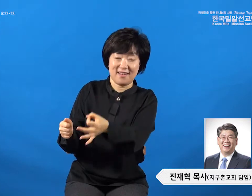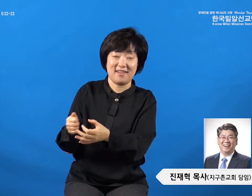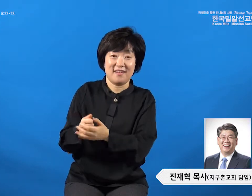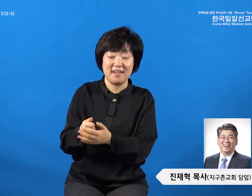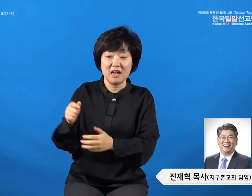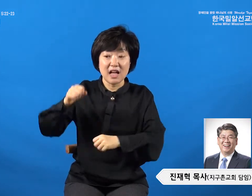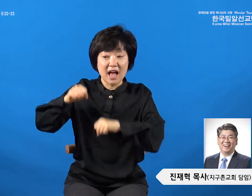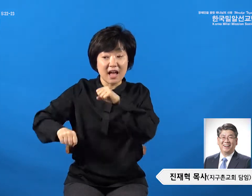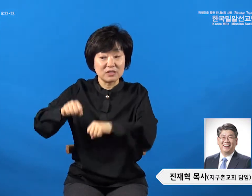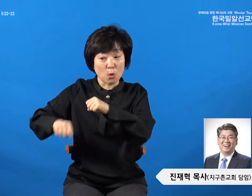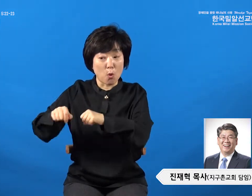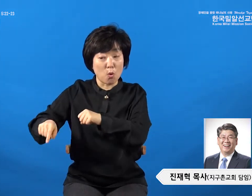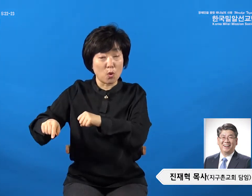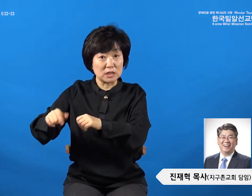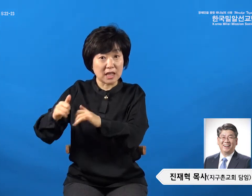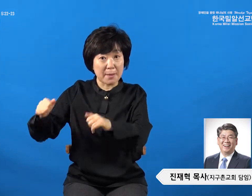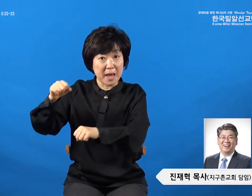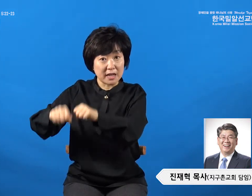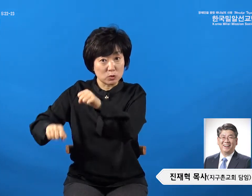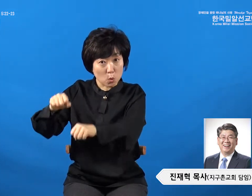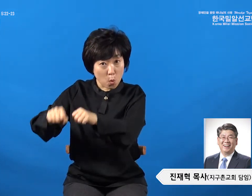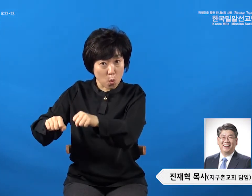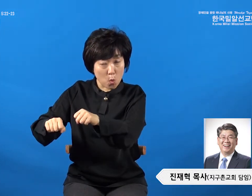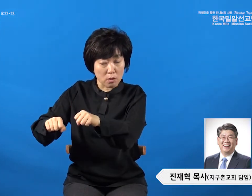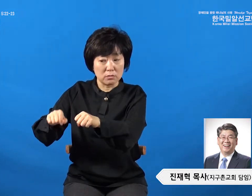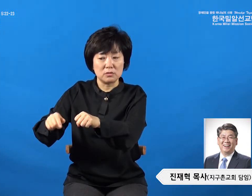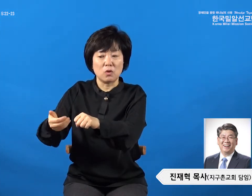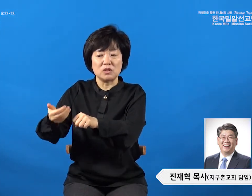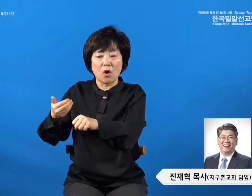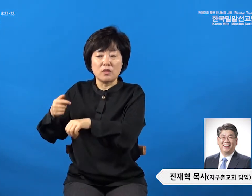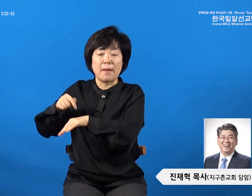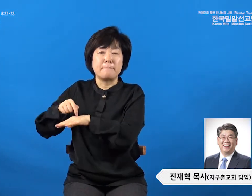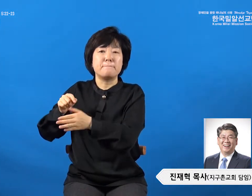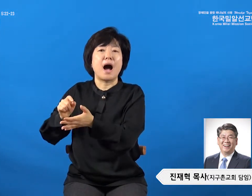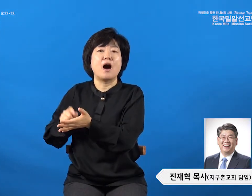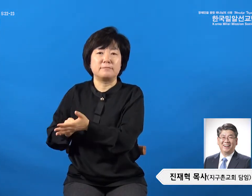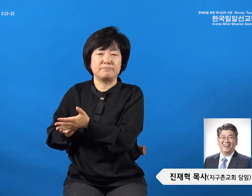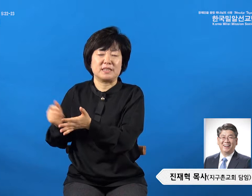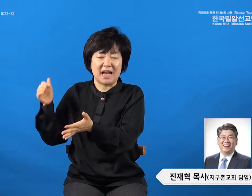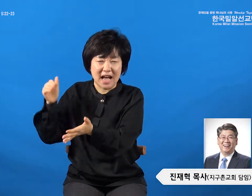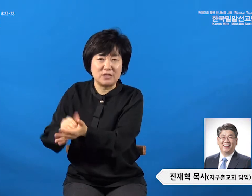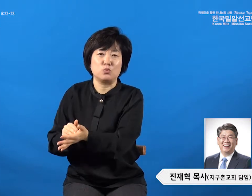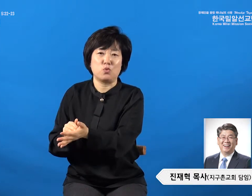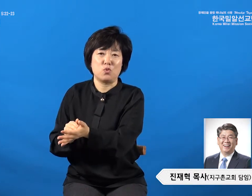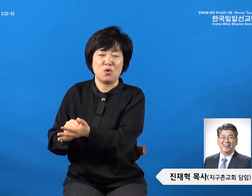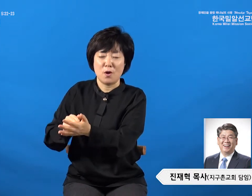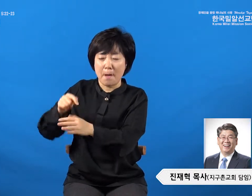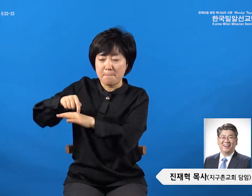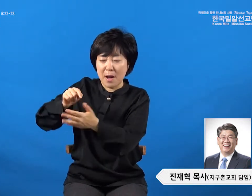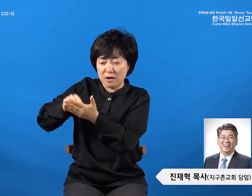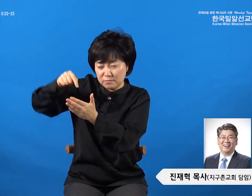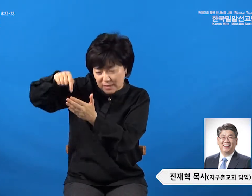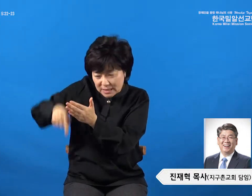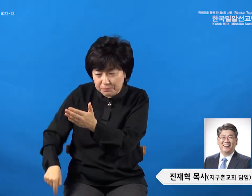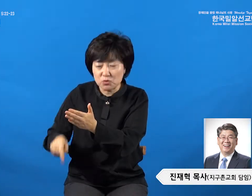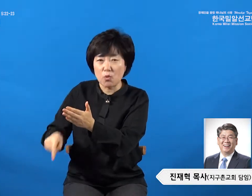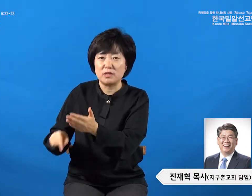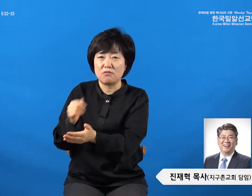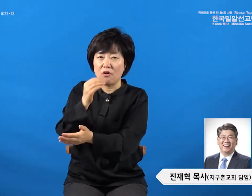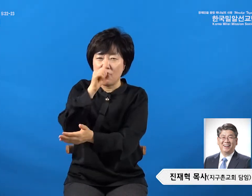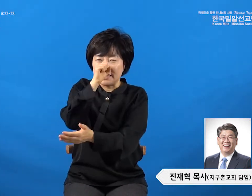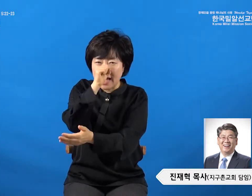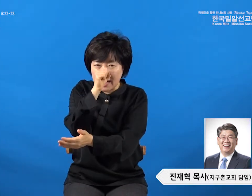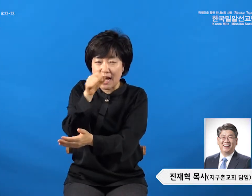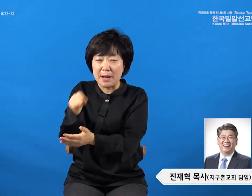행동으로만 평가되는 사람의 모습이 아니라 마음의 씀씀이 그 깊은 곳에서부터 우러나오는